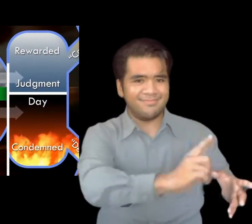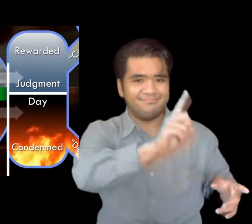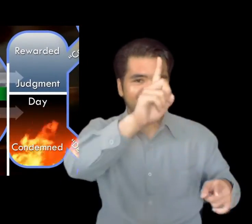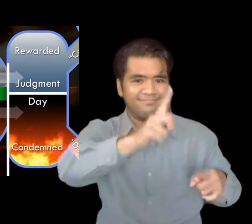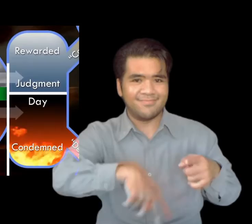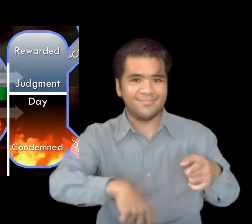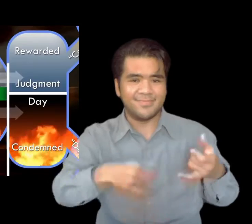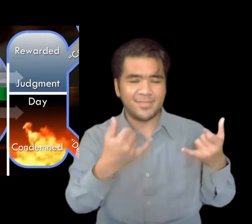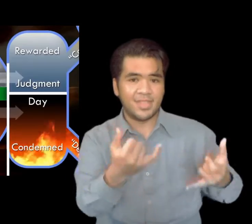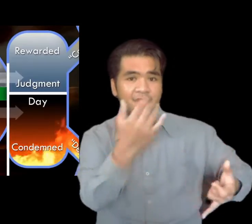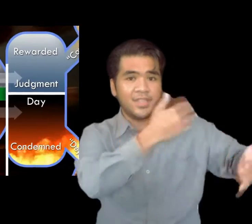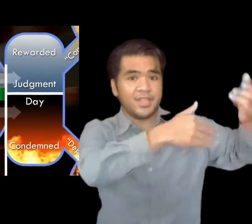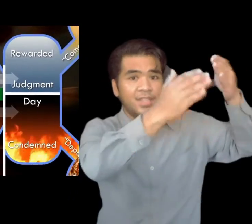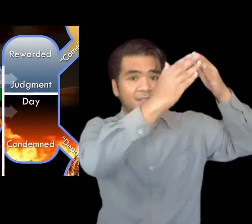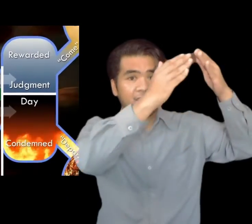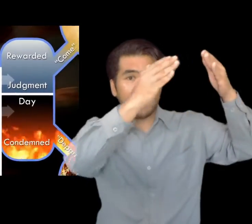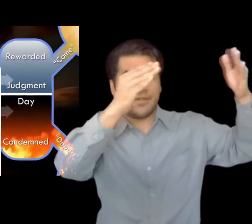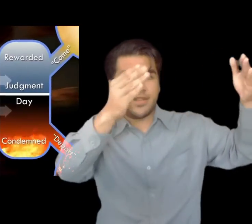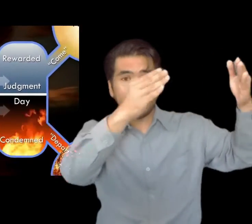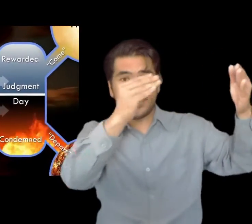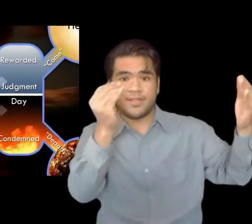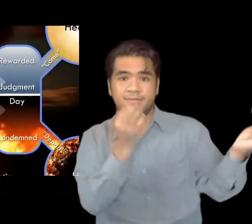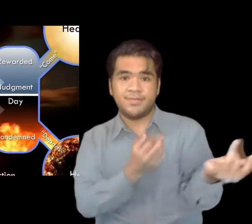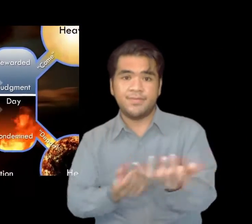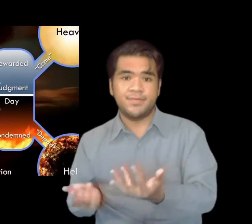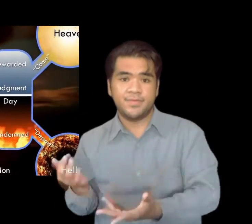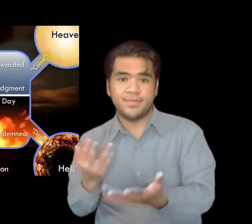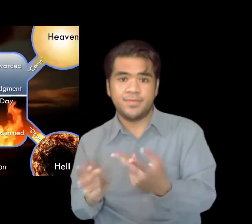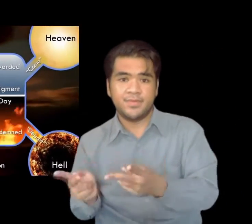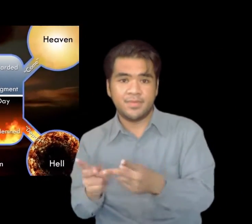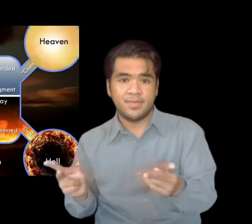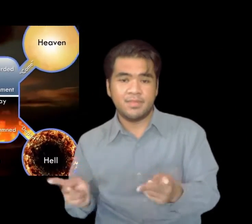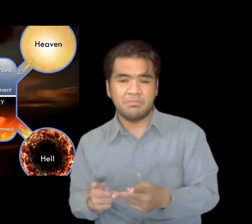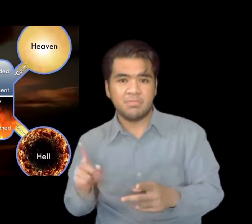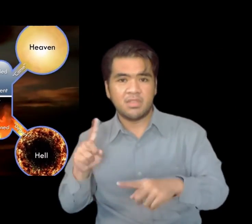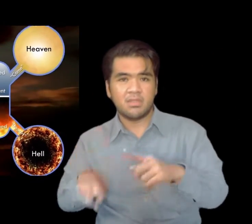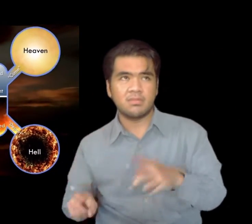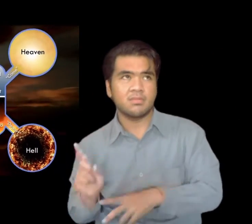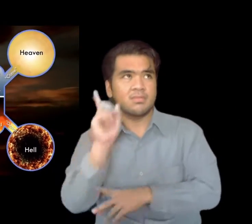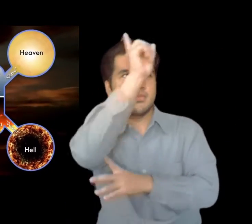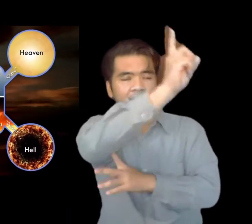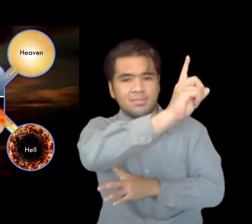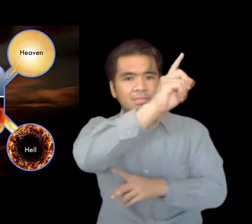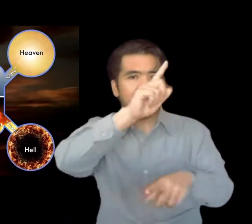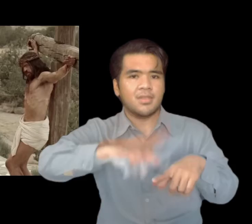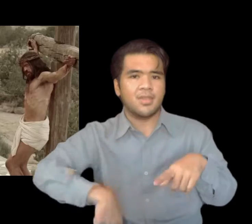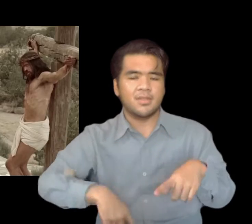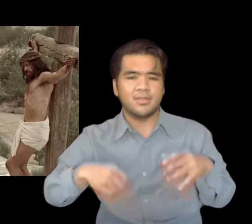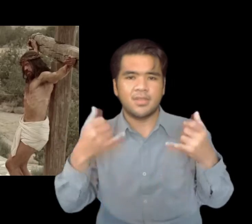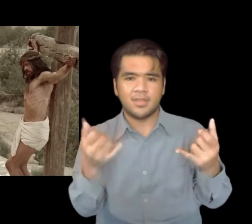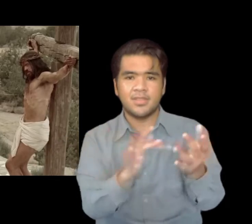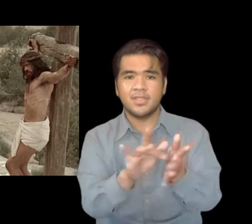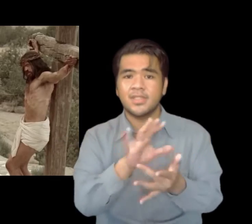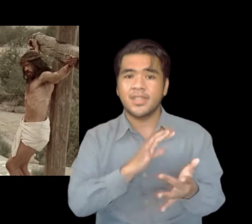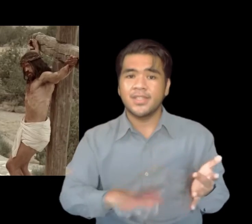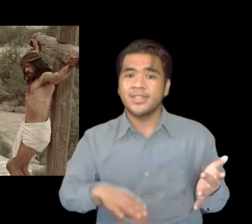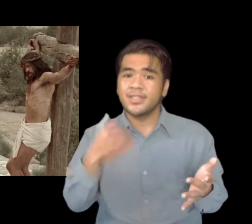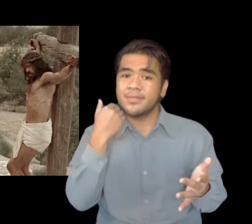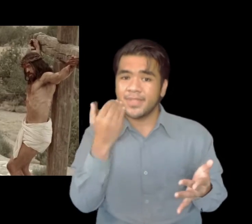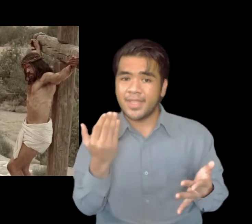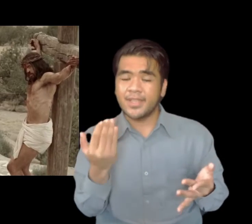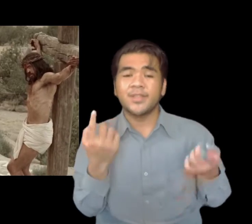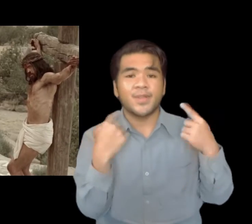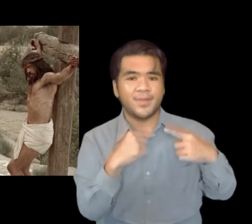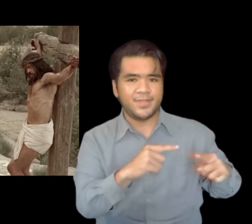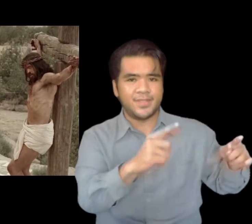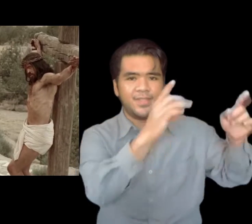na hindi maaaring tawirin ni numan. Ang paraiso at ang lugar ng pagpapahirap. At bilang patunay, nang